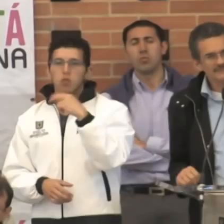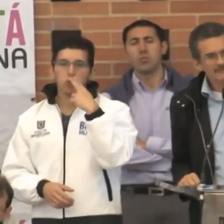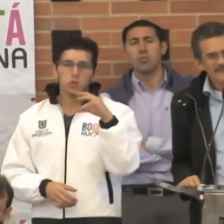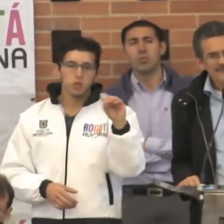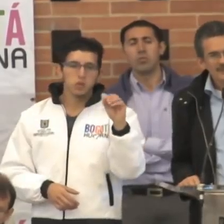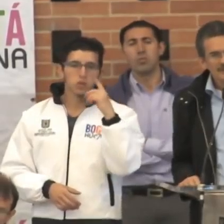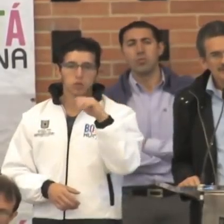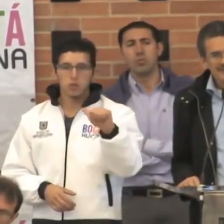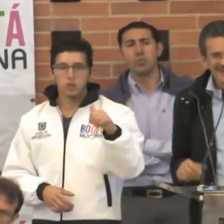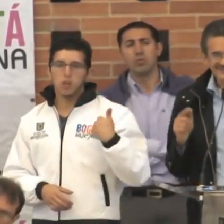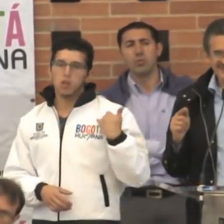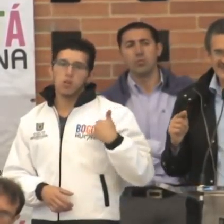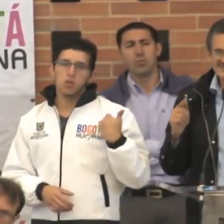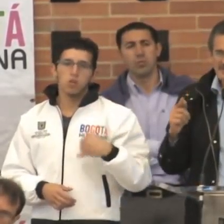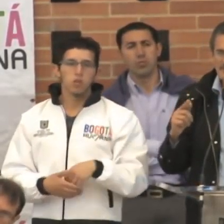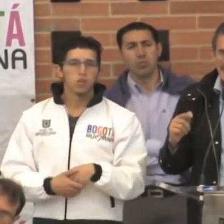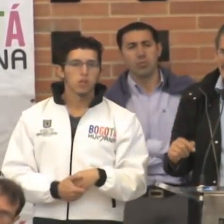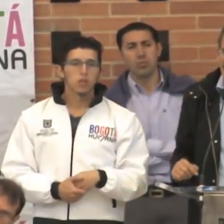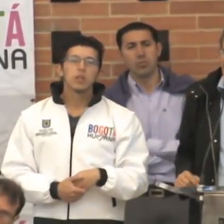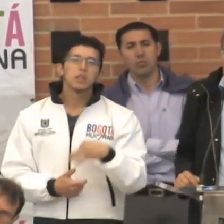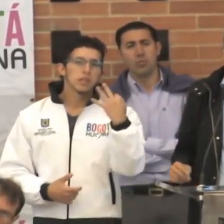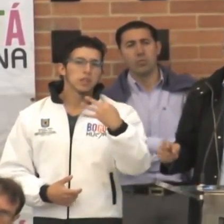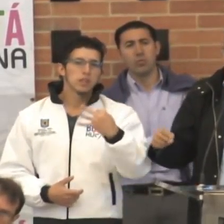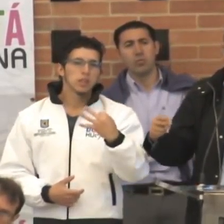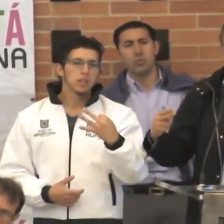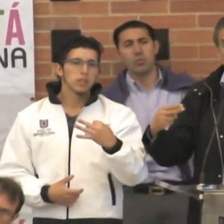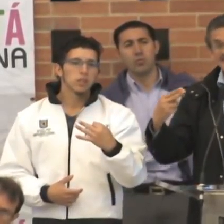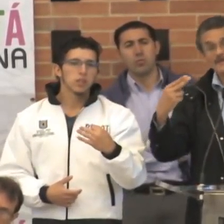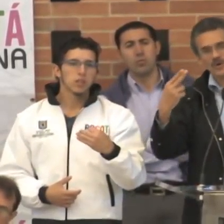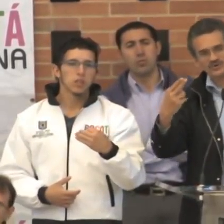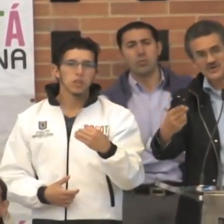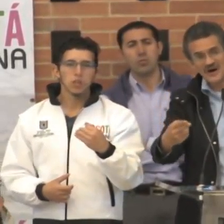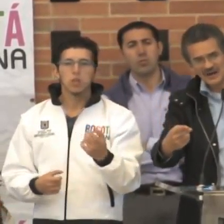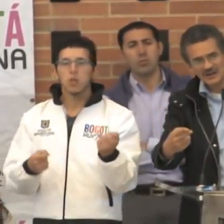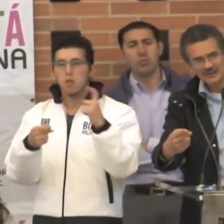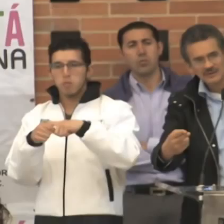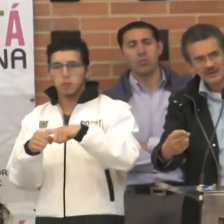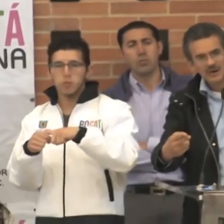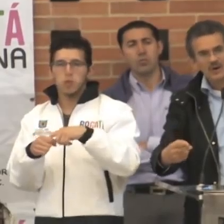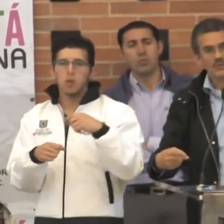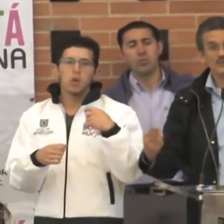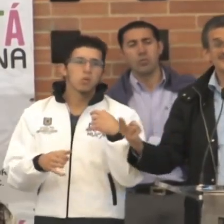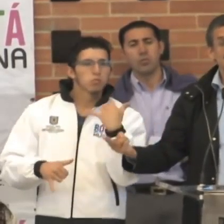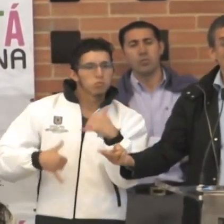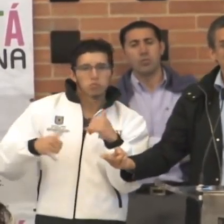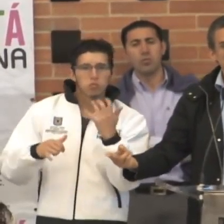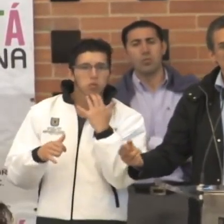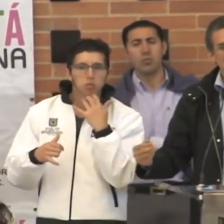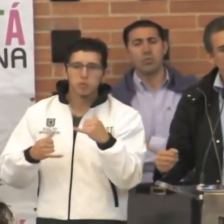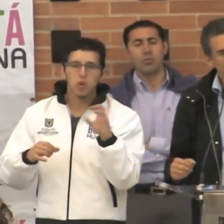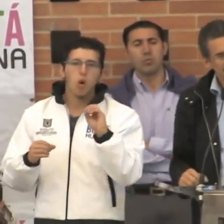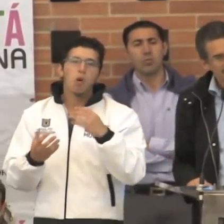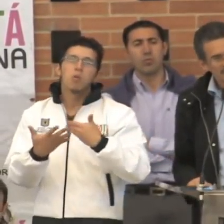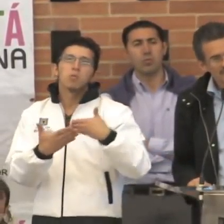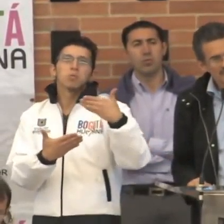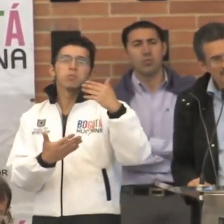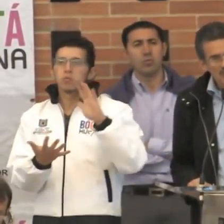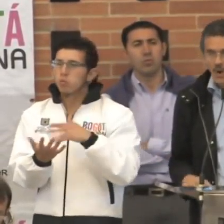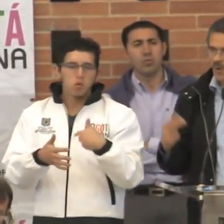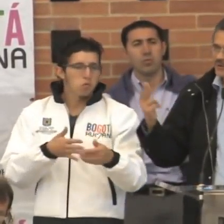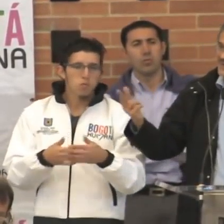joven esté siempre o en una actividad deportiva o en una actividad artística